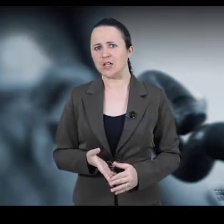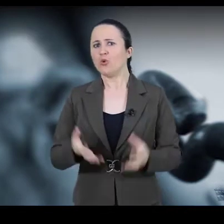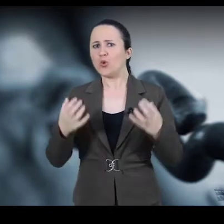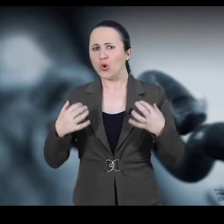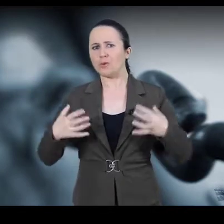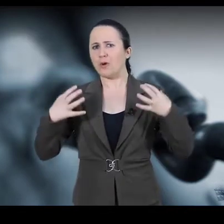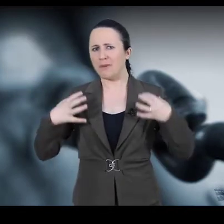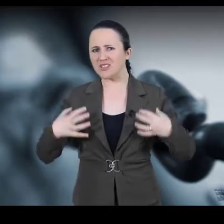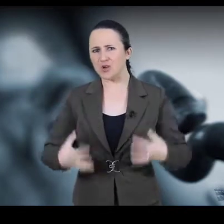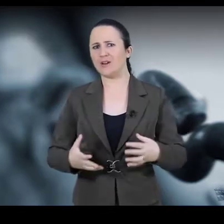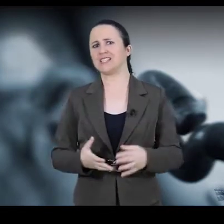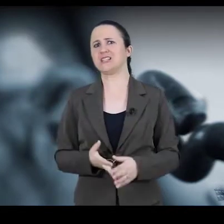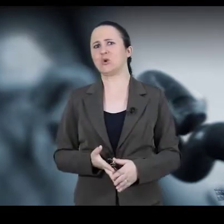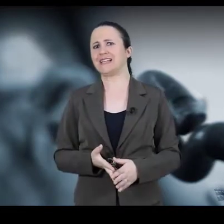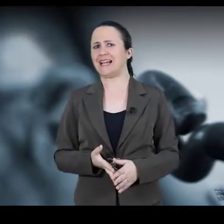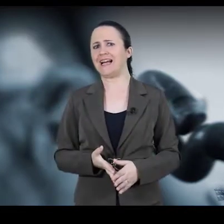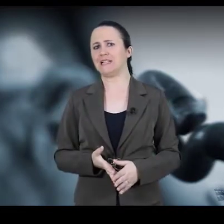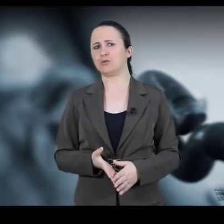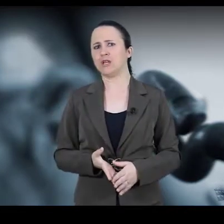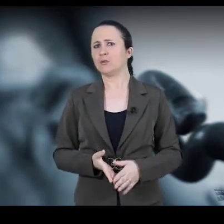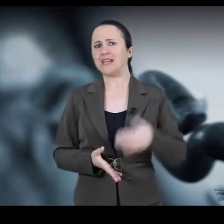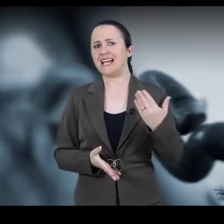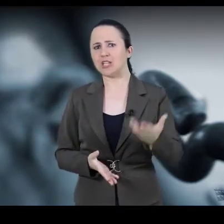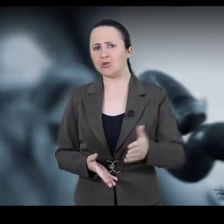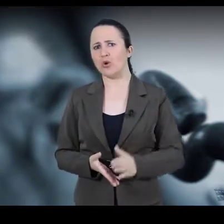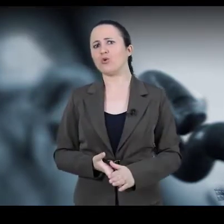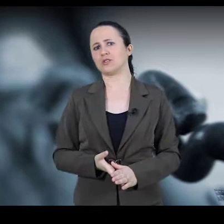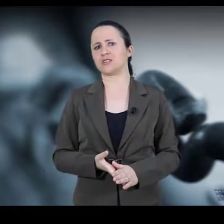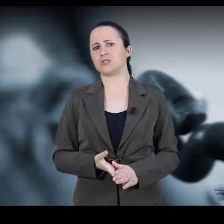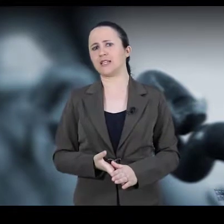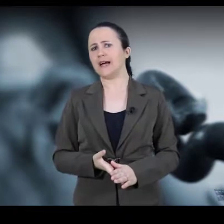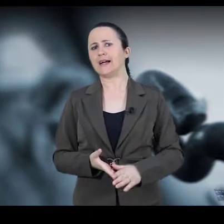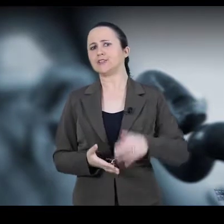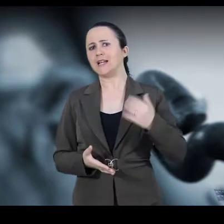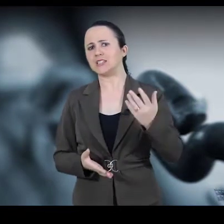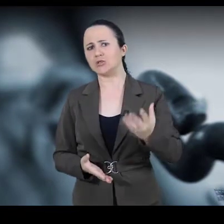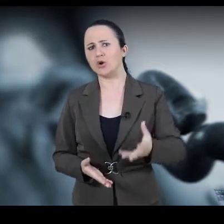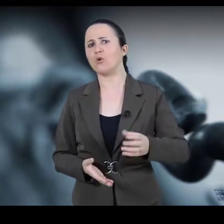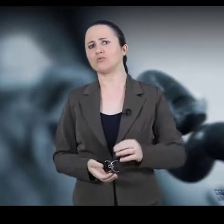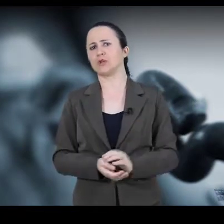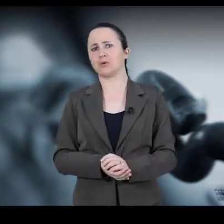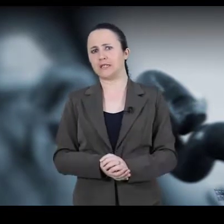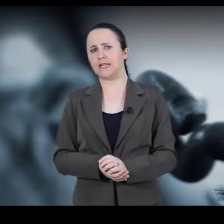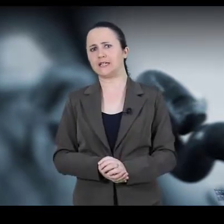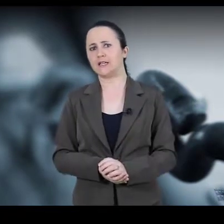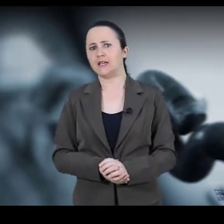o corpo, a pessoa desse condenado, porque ele atentou contra a sociedade, ele atentou contra o poder,